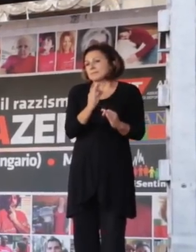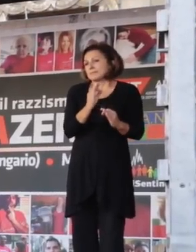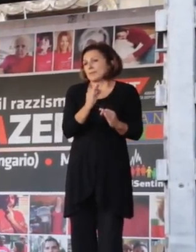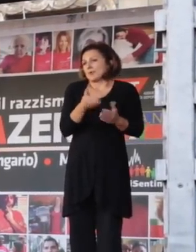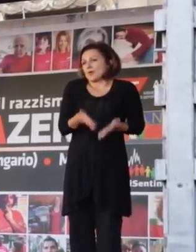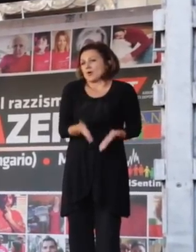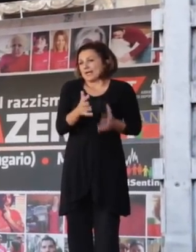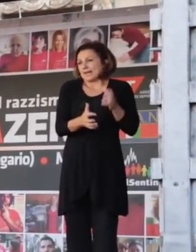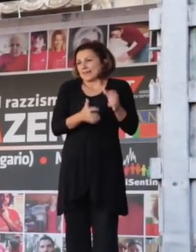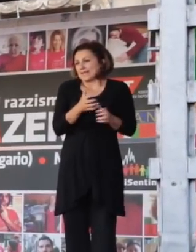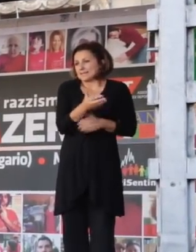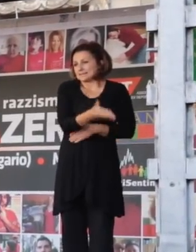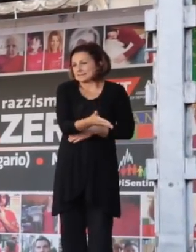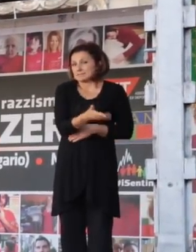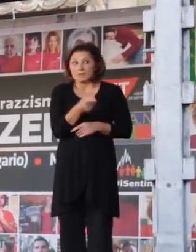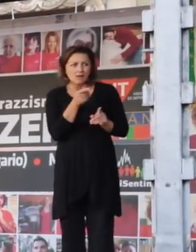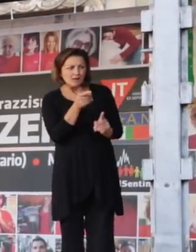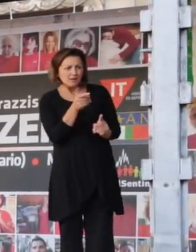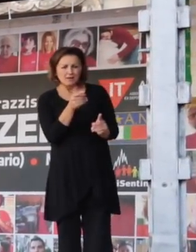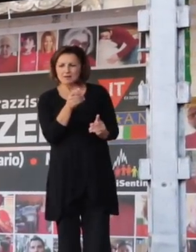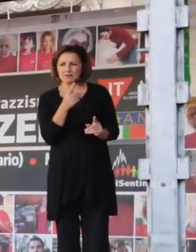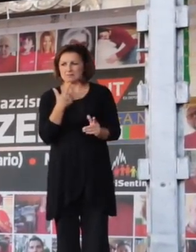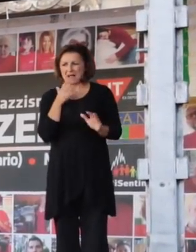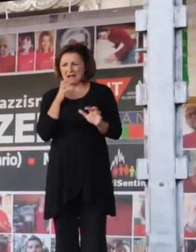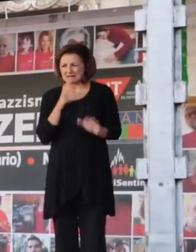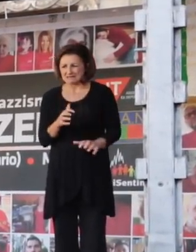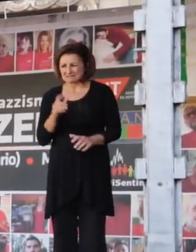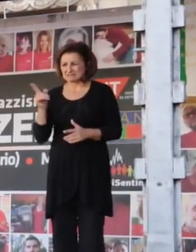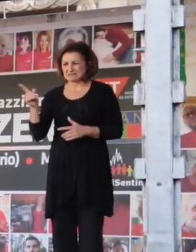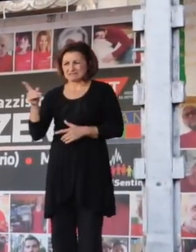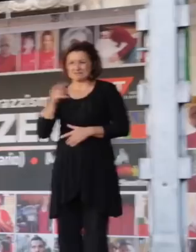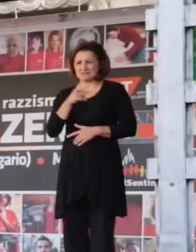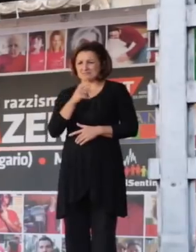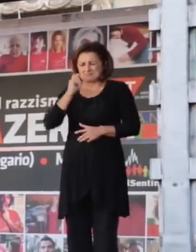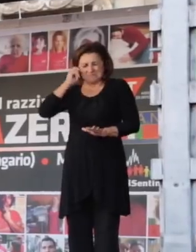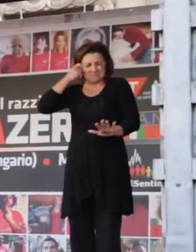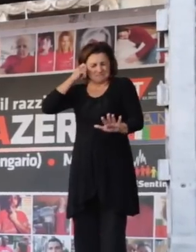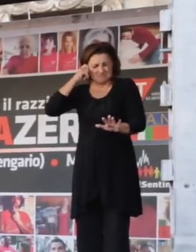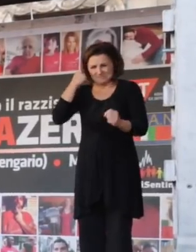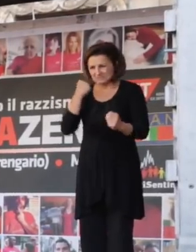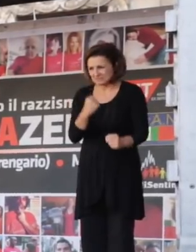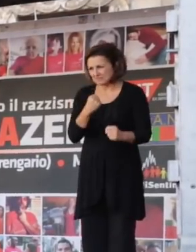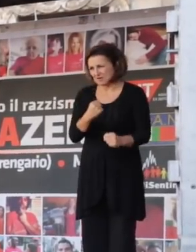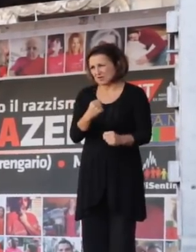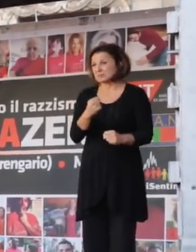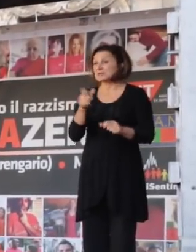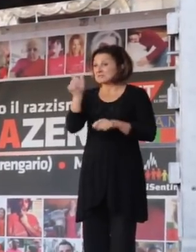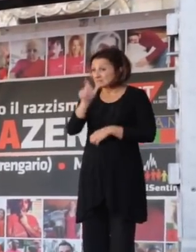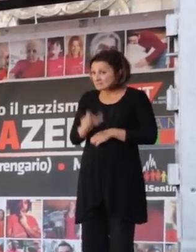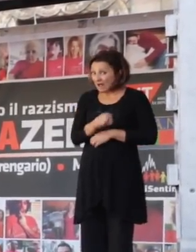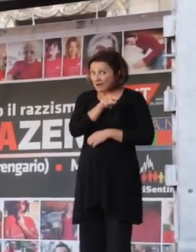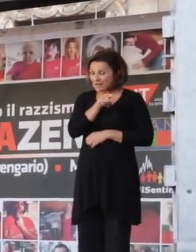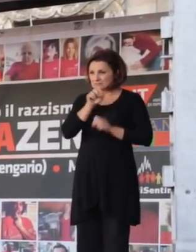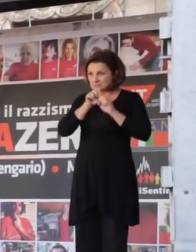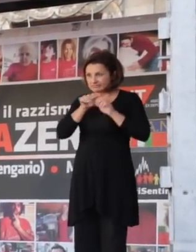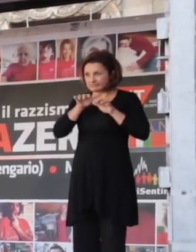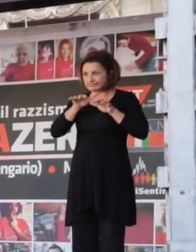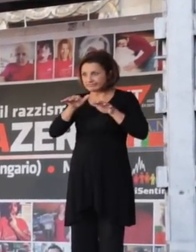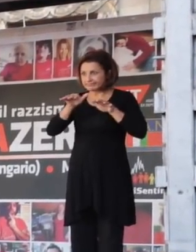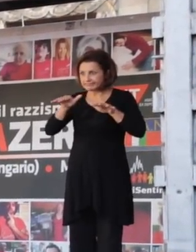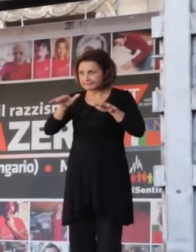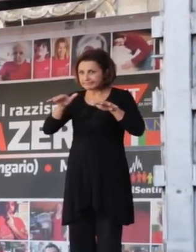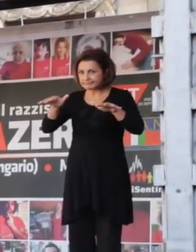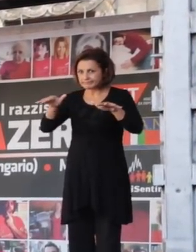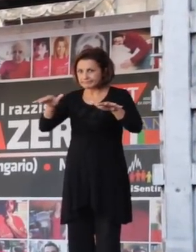così aggressivi, violenti e criminogeni che si stanno insediando in Italia, non solo